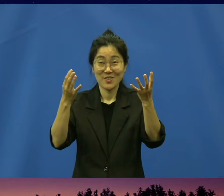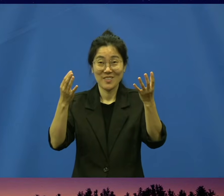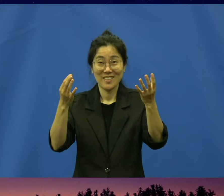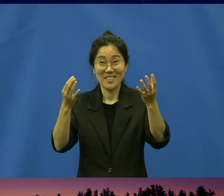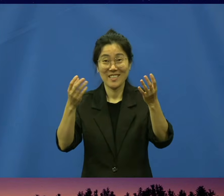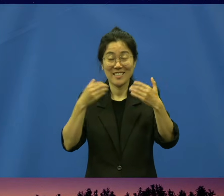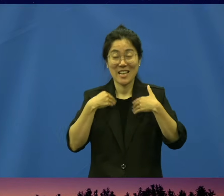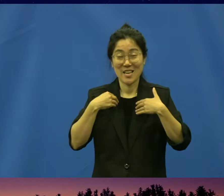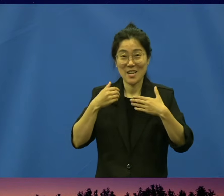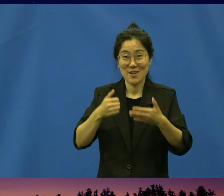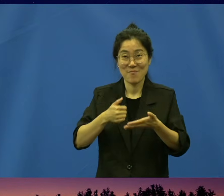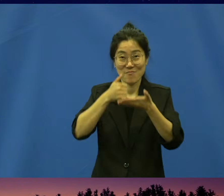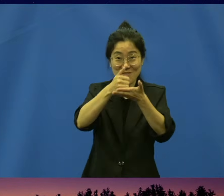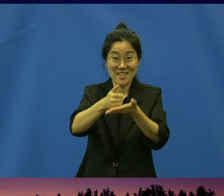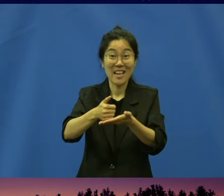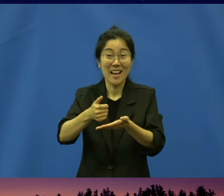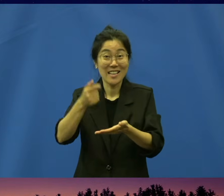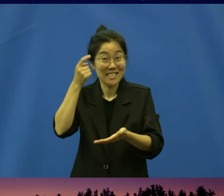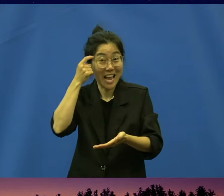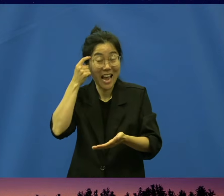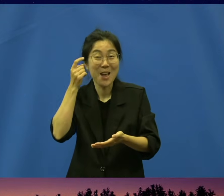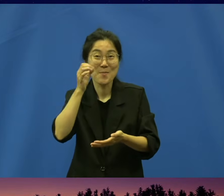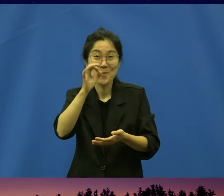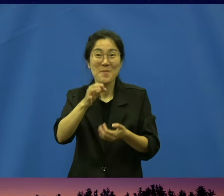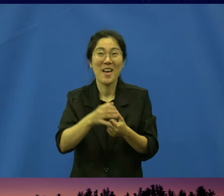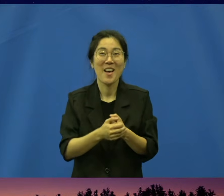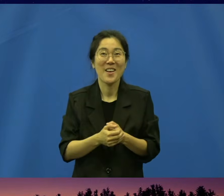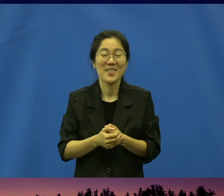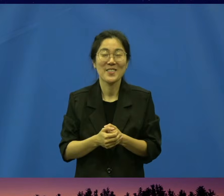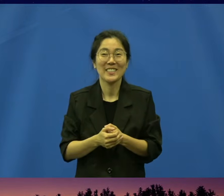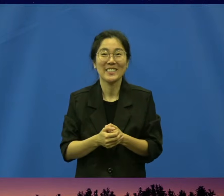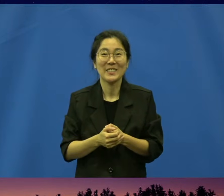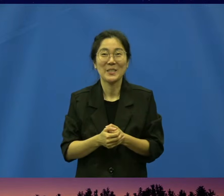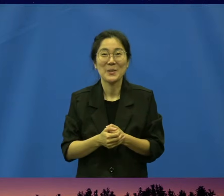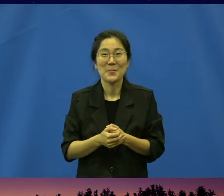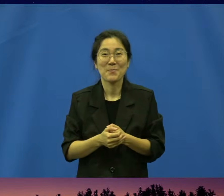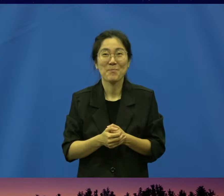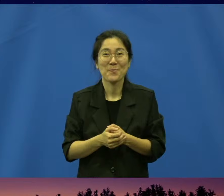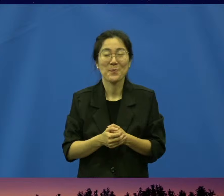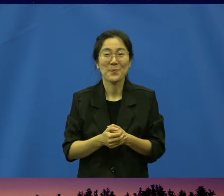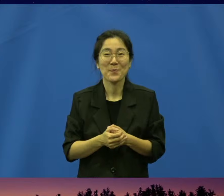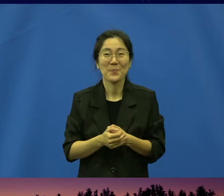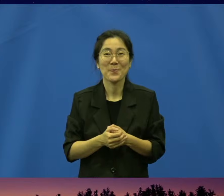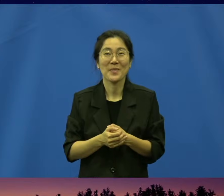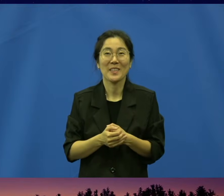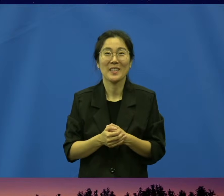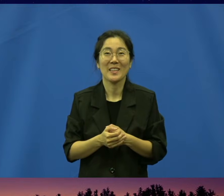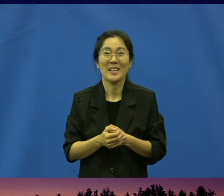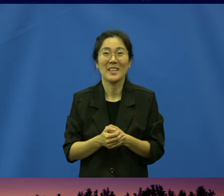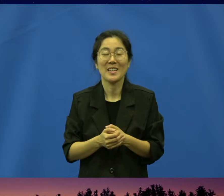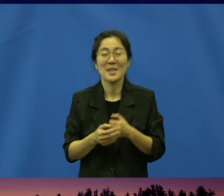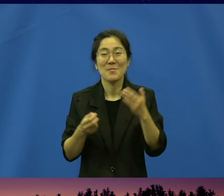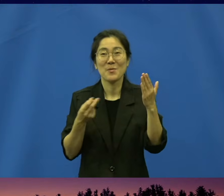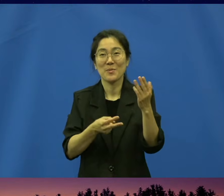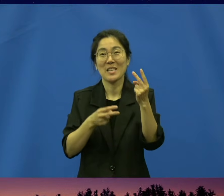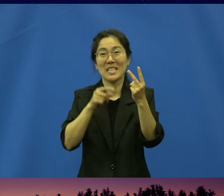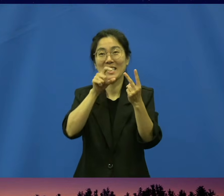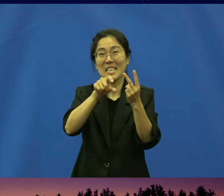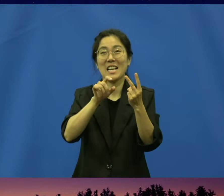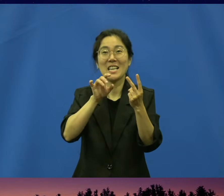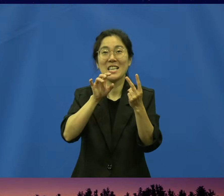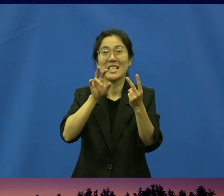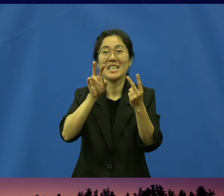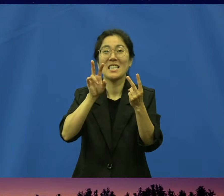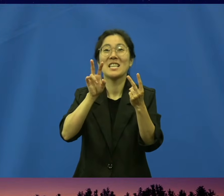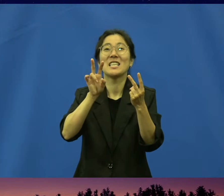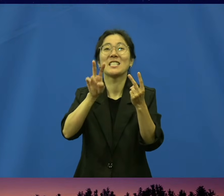계시는 거예요. 단장이 읽습니다. 그러면 또 그분들도 이제 하지만 그 말씀은 뭔가 하면은 이렇습니다. 빌립보서 2장 말씀인데 우리 한번 다